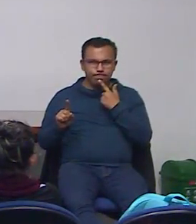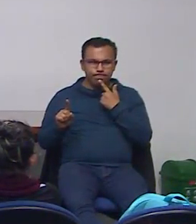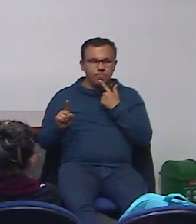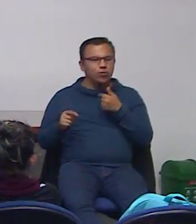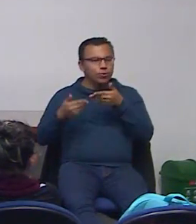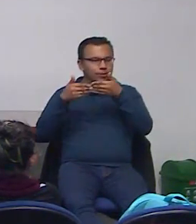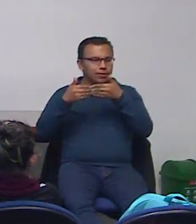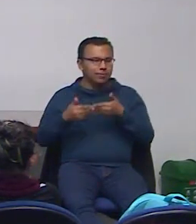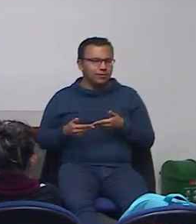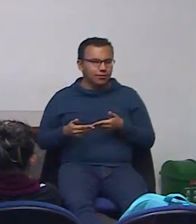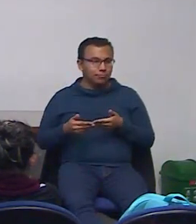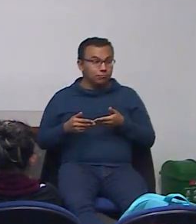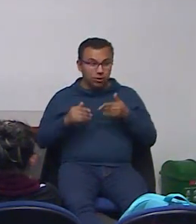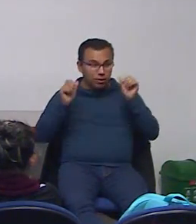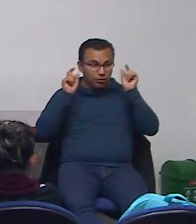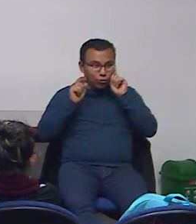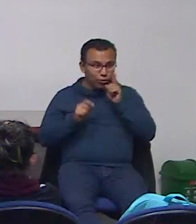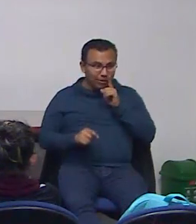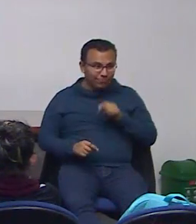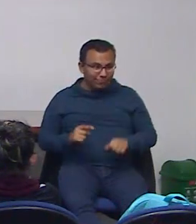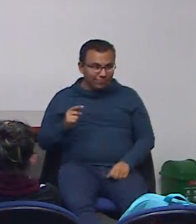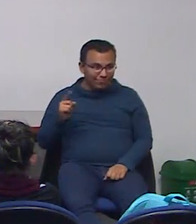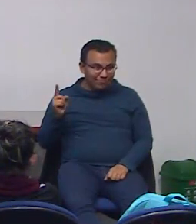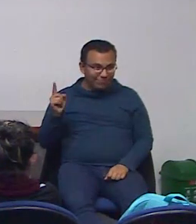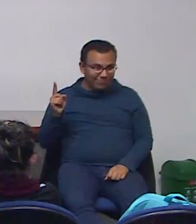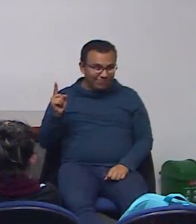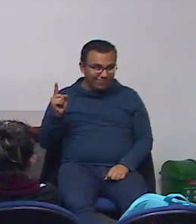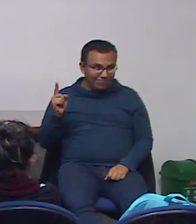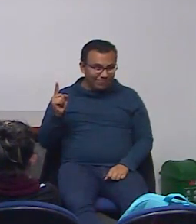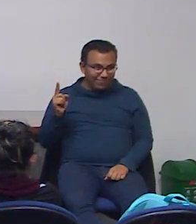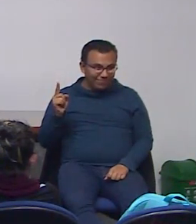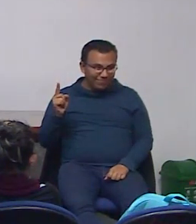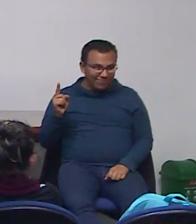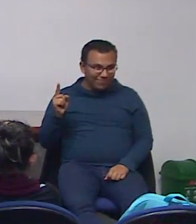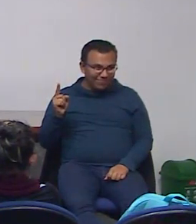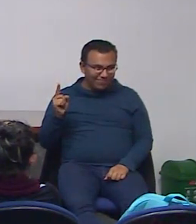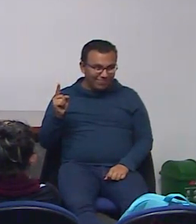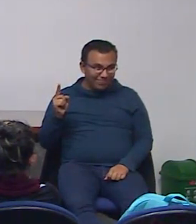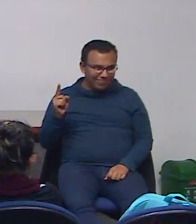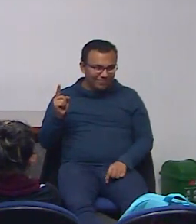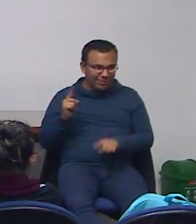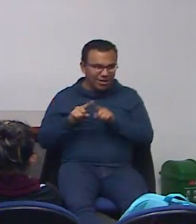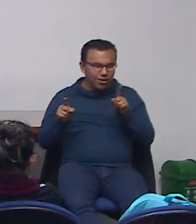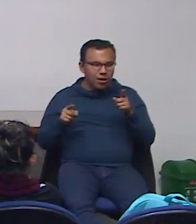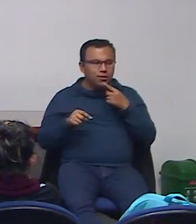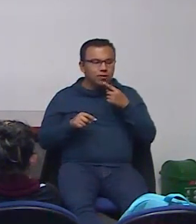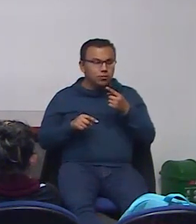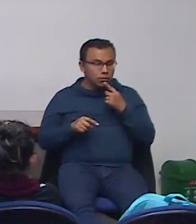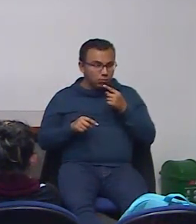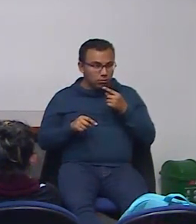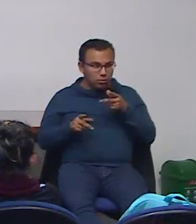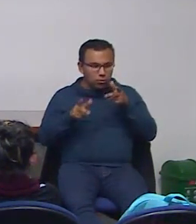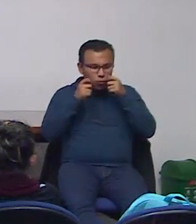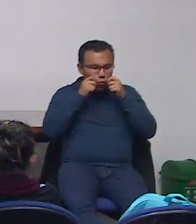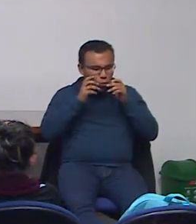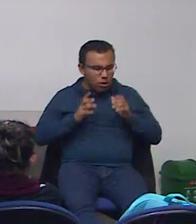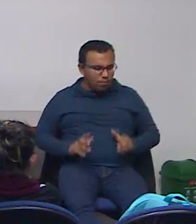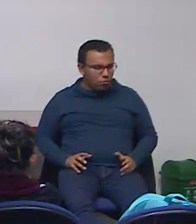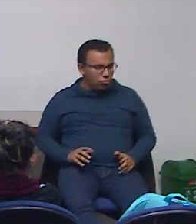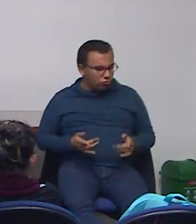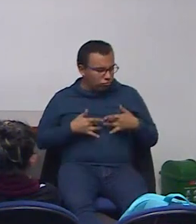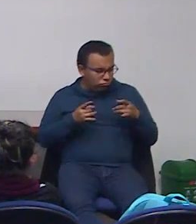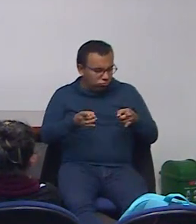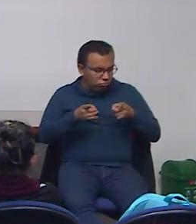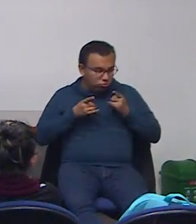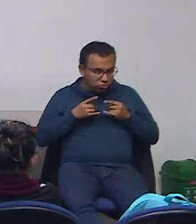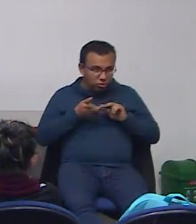una discapacidad Y es que no escucha s entonces evely habla de la escucha como un tema del cuerpo